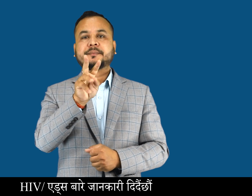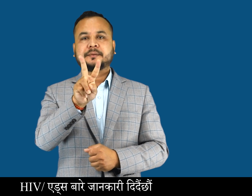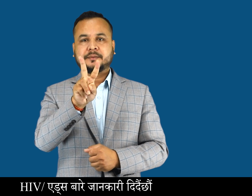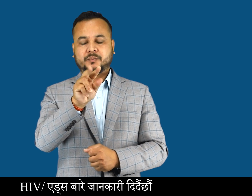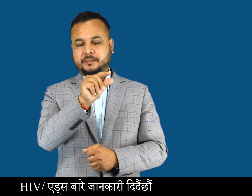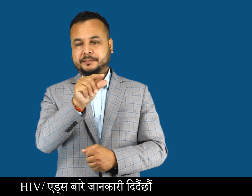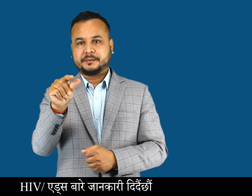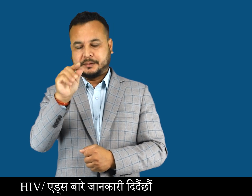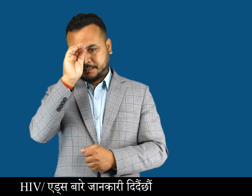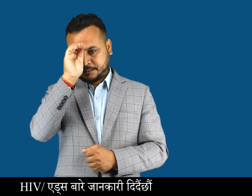दिँदैछु।